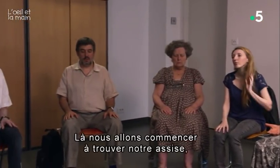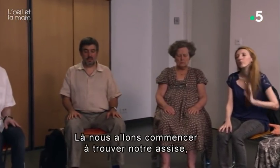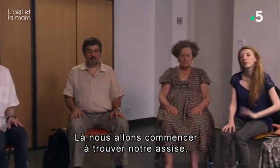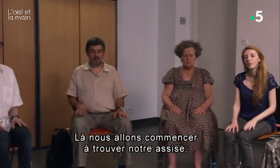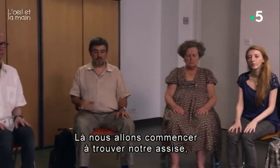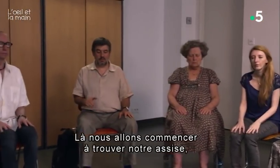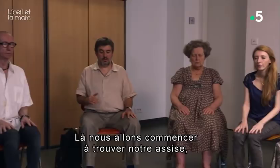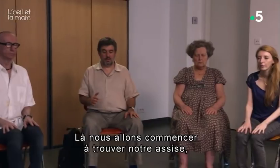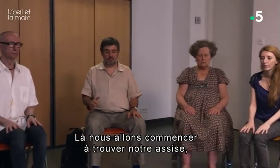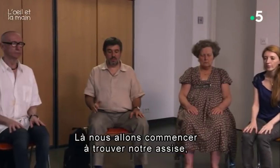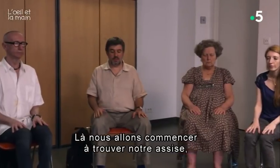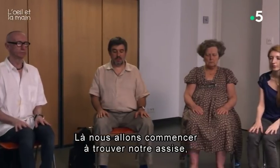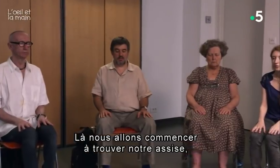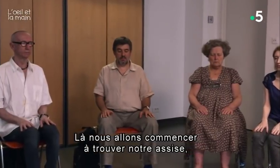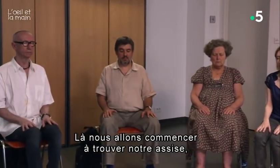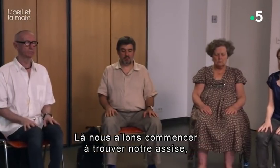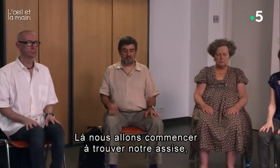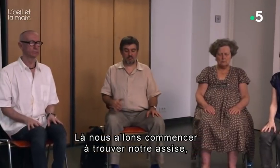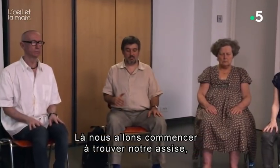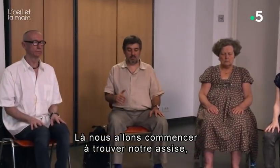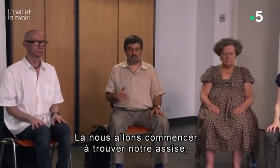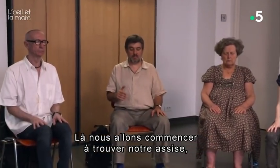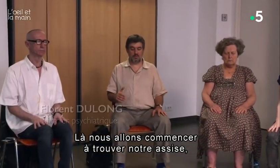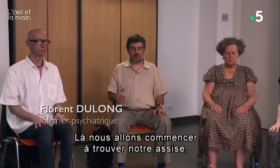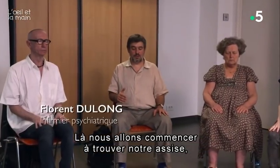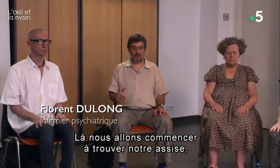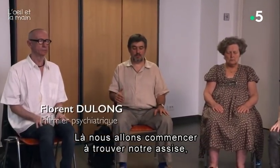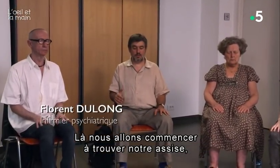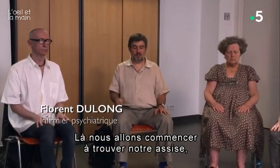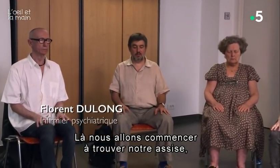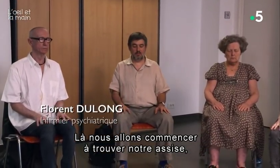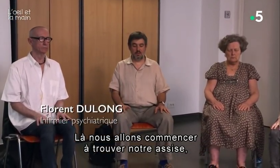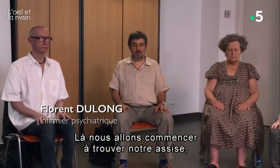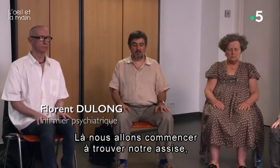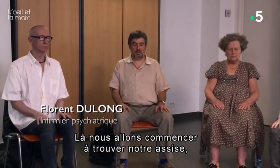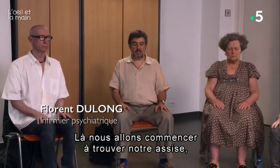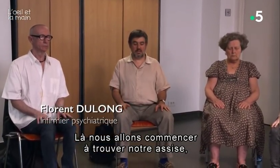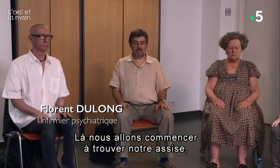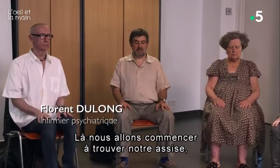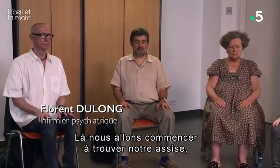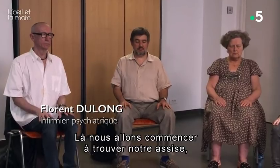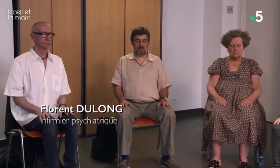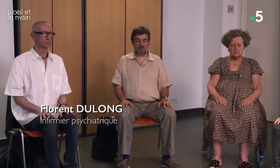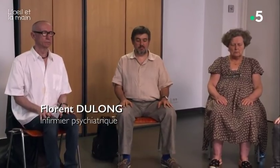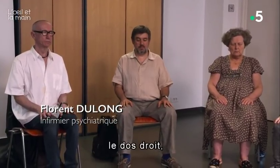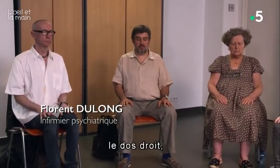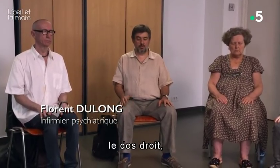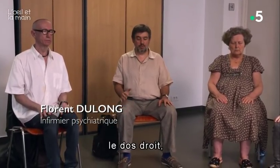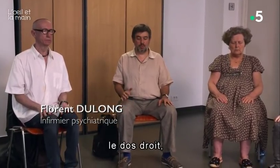Et là, donc, nous allons commencer à trouver notre assise, le dos